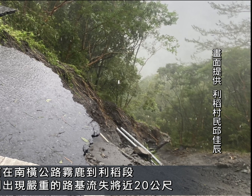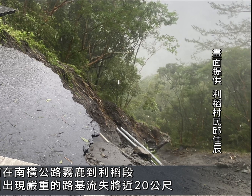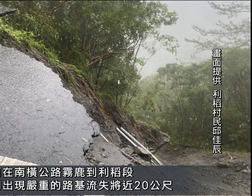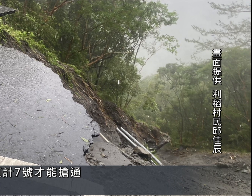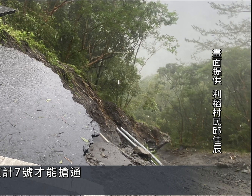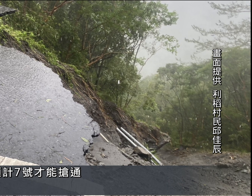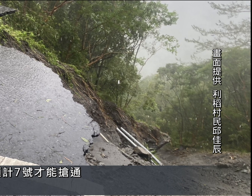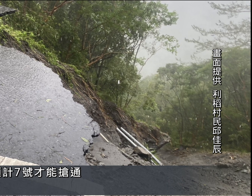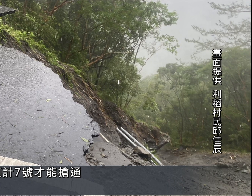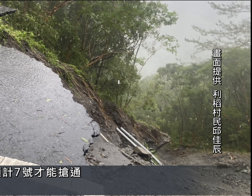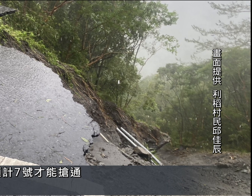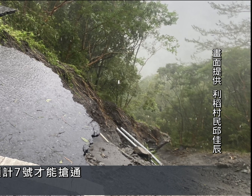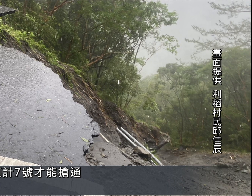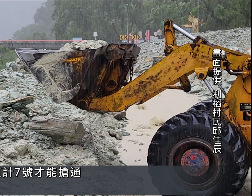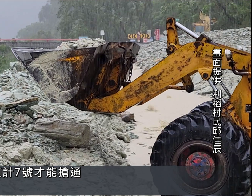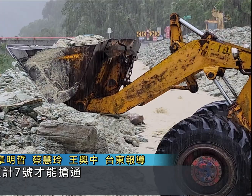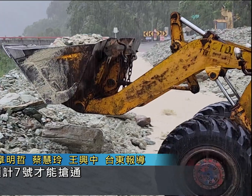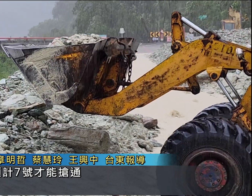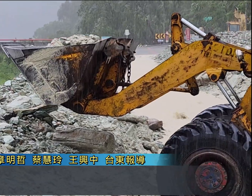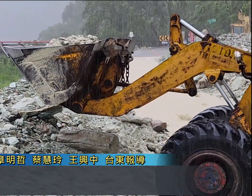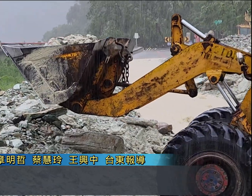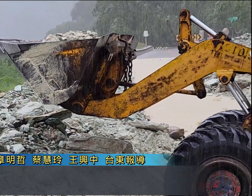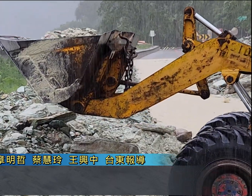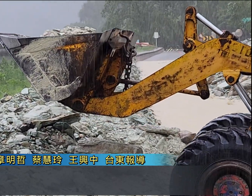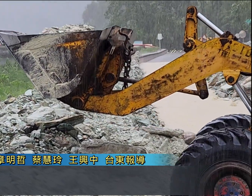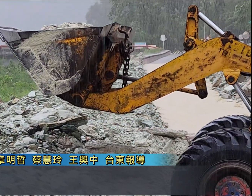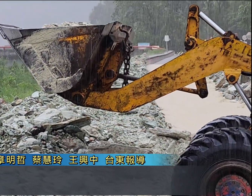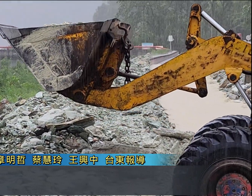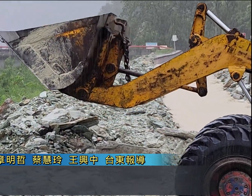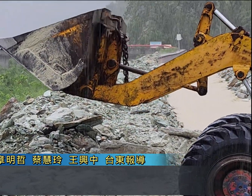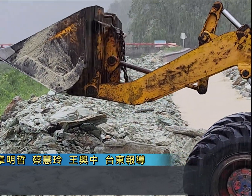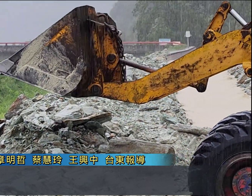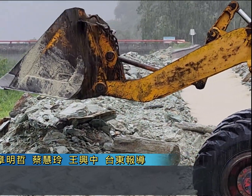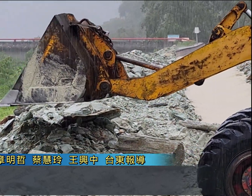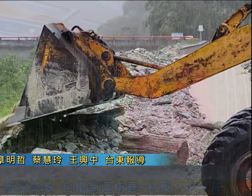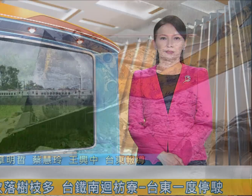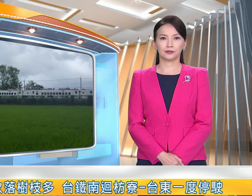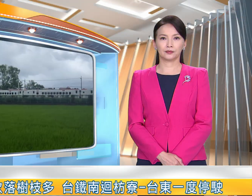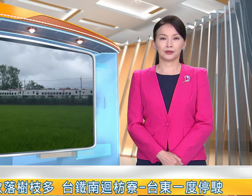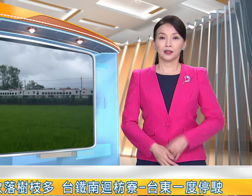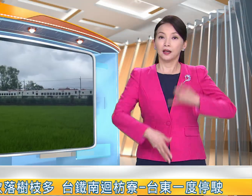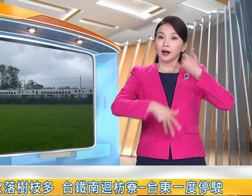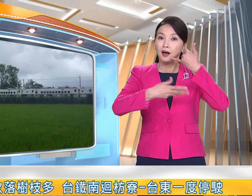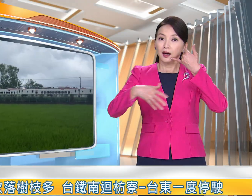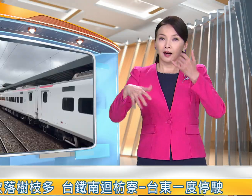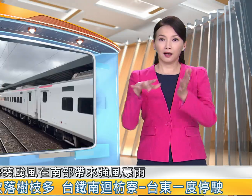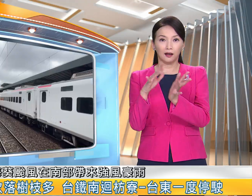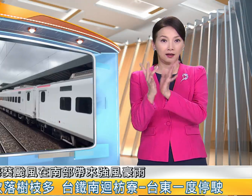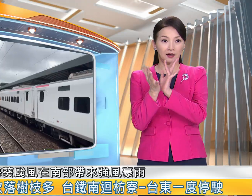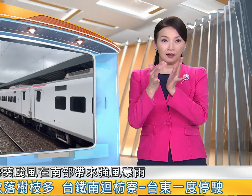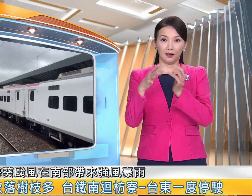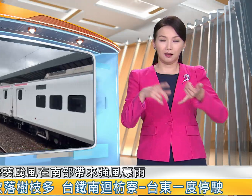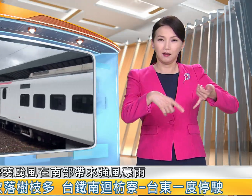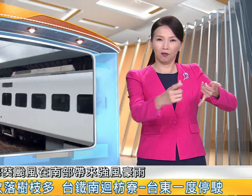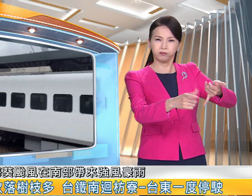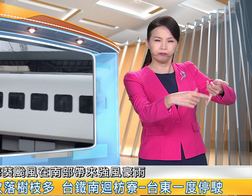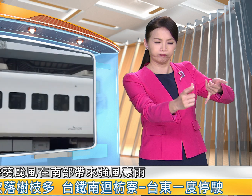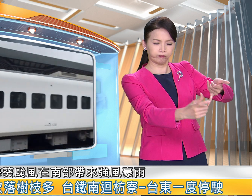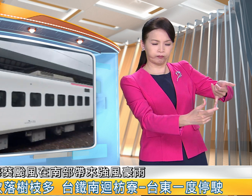预计7号才能够抢通。记者张明哲、蔡慧玲、王新中台东报道。 海葵台风在南部